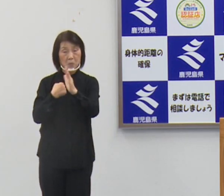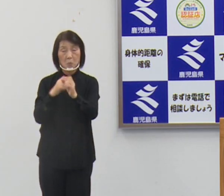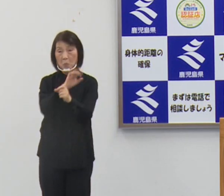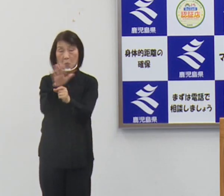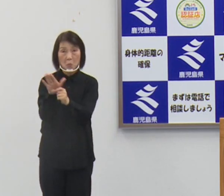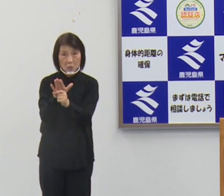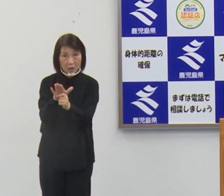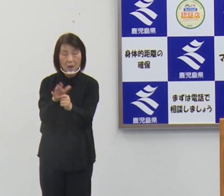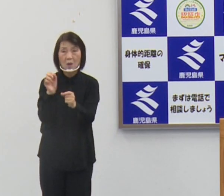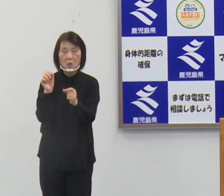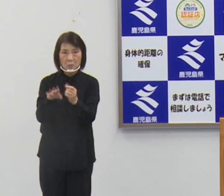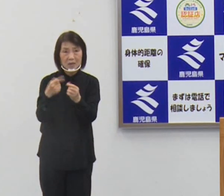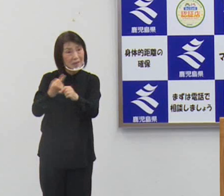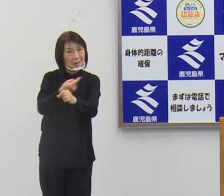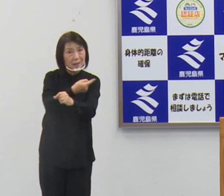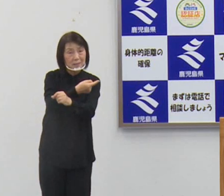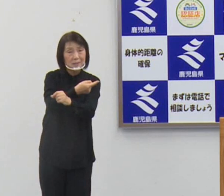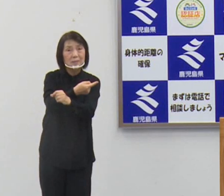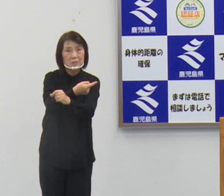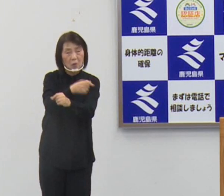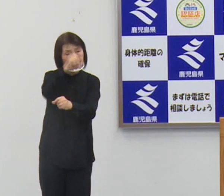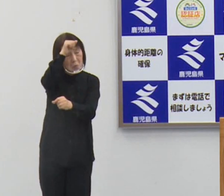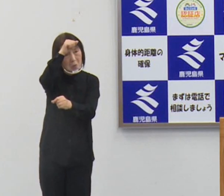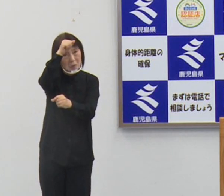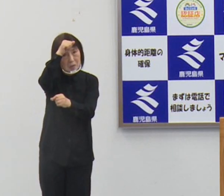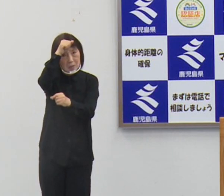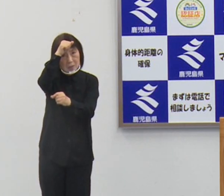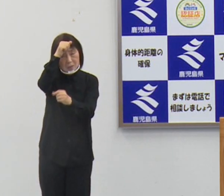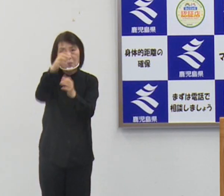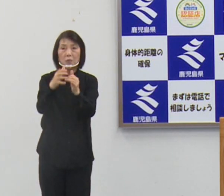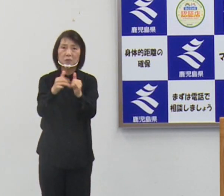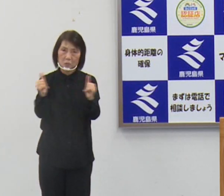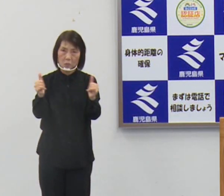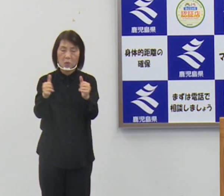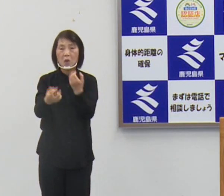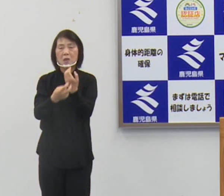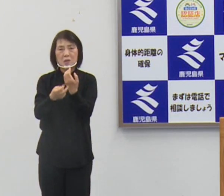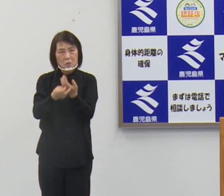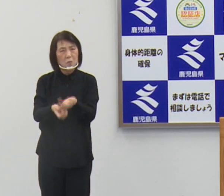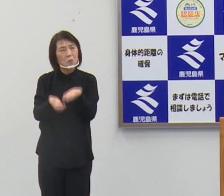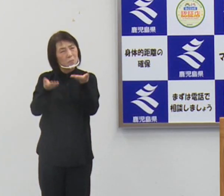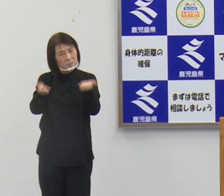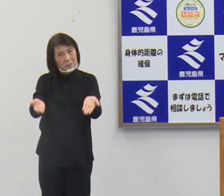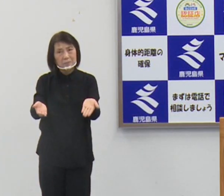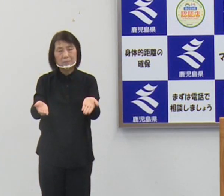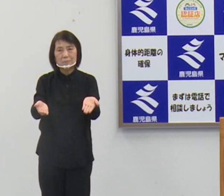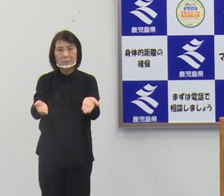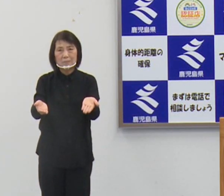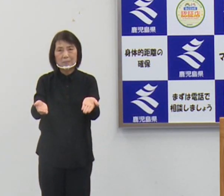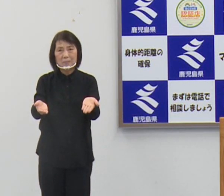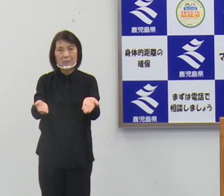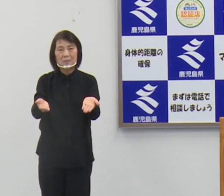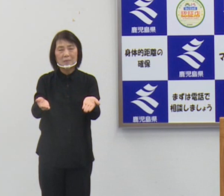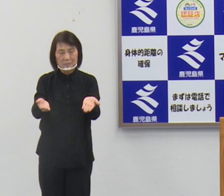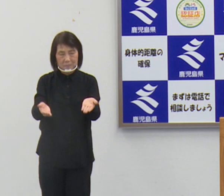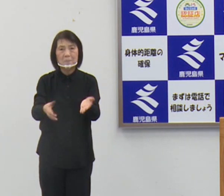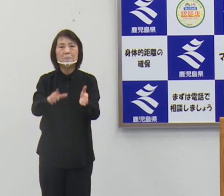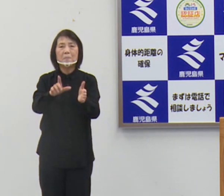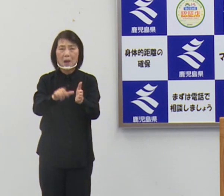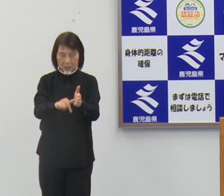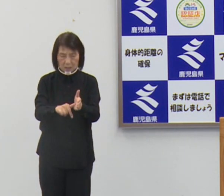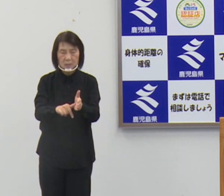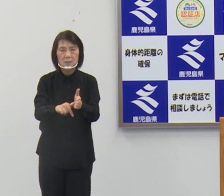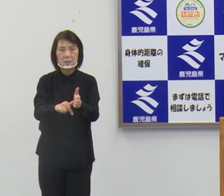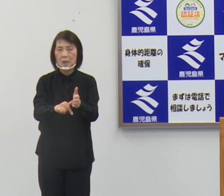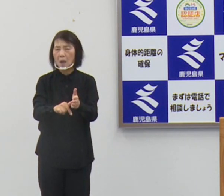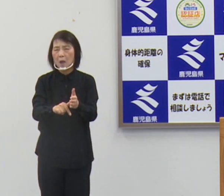ナおよびコロナ以外の病気も含めた医療提供体制全体としてはまだまだ